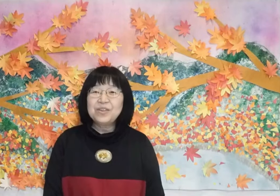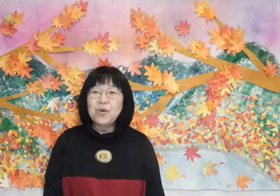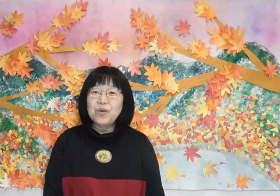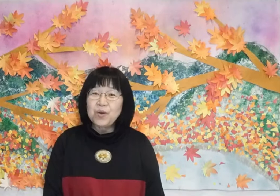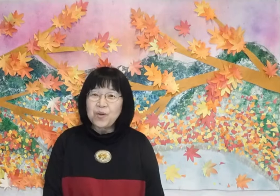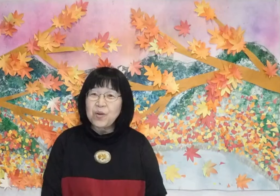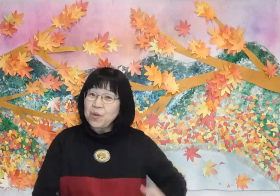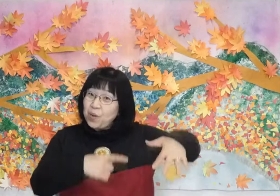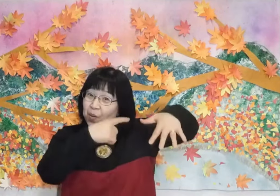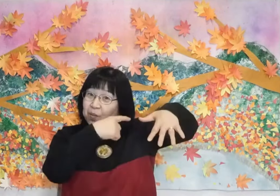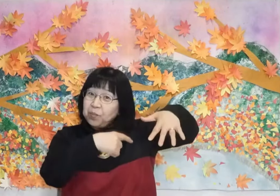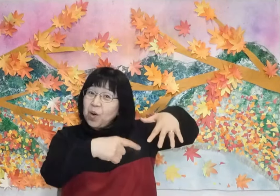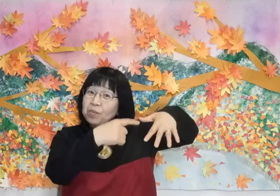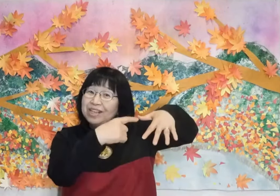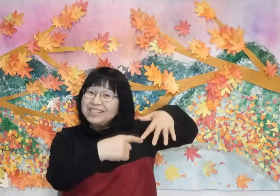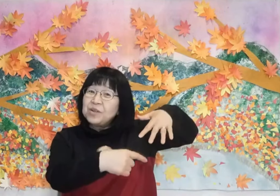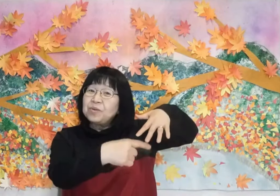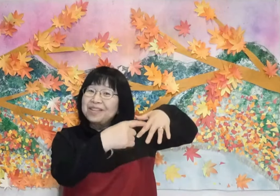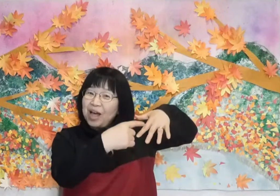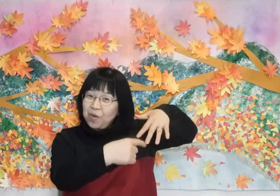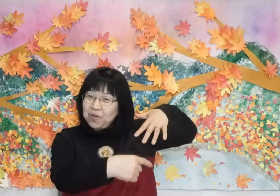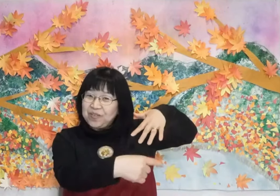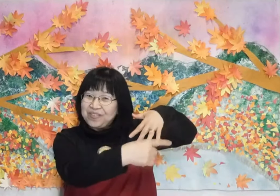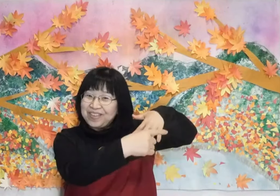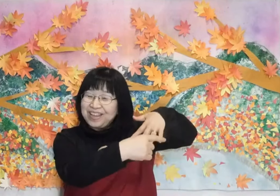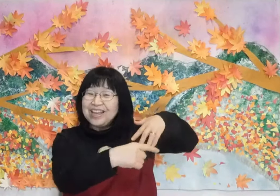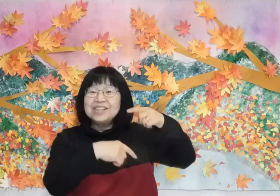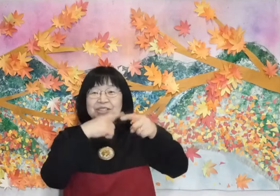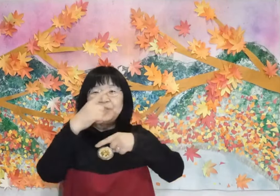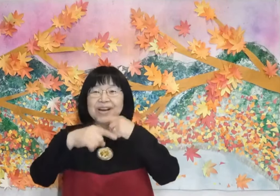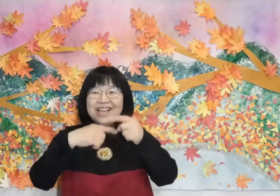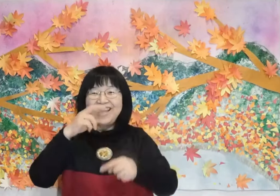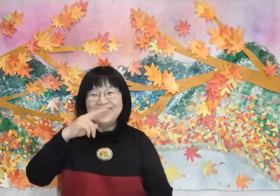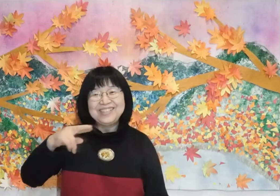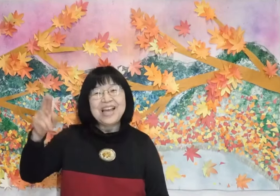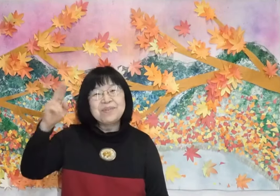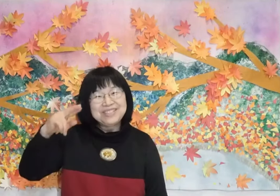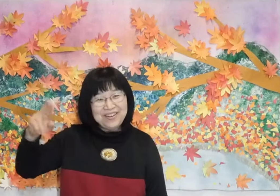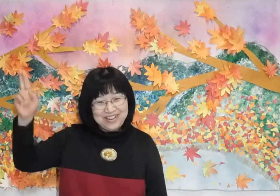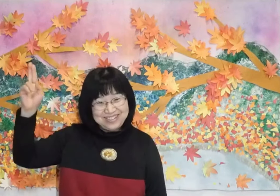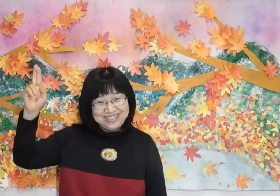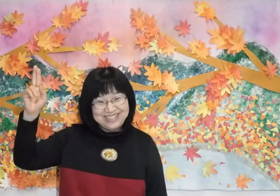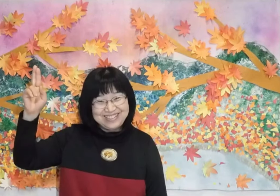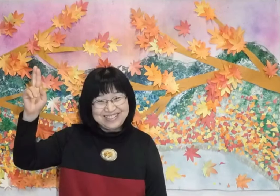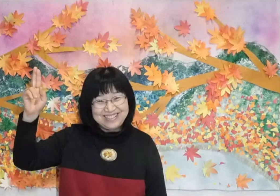童謡もみじの歌を手話で歌いましょう。